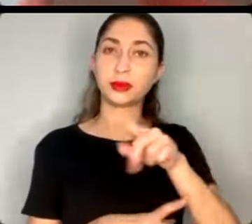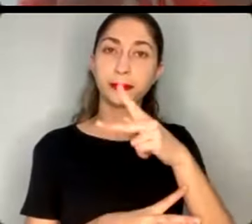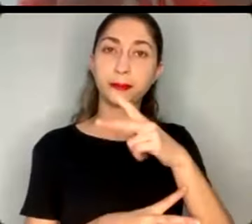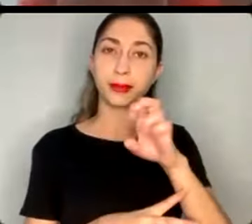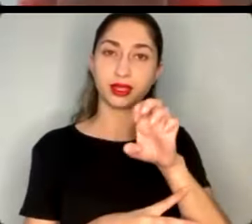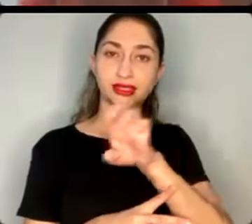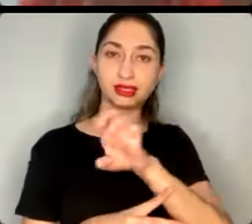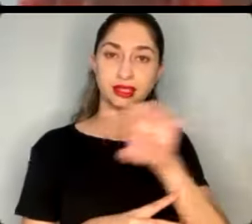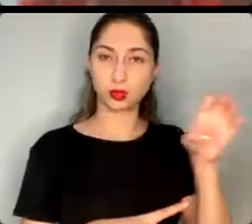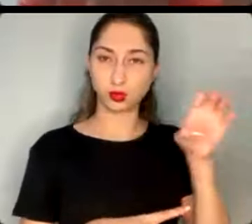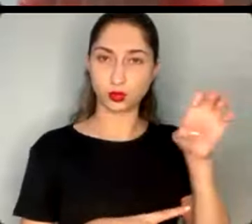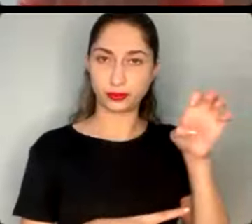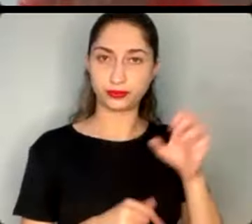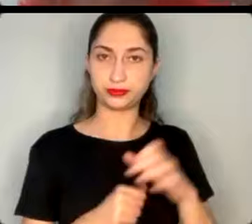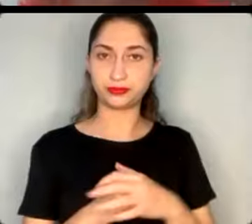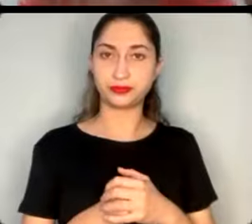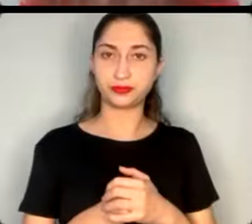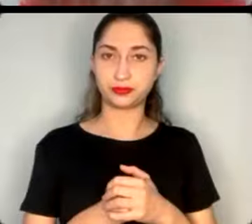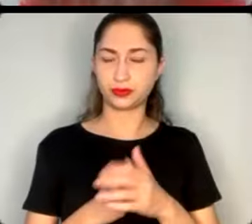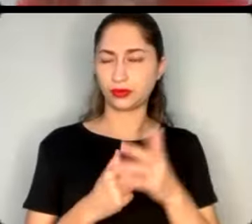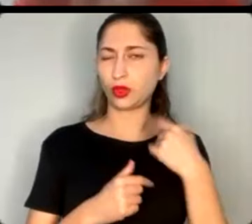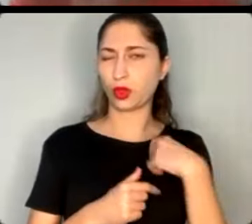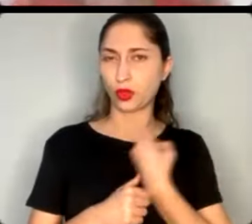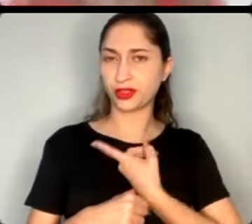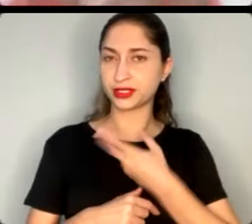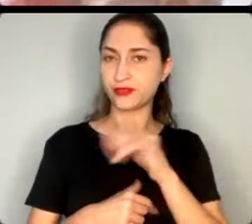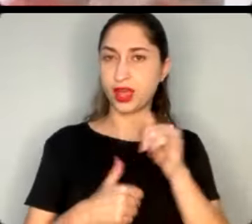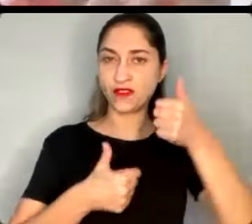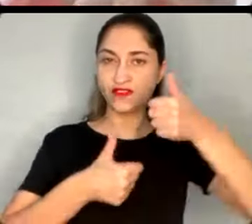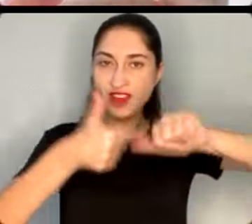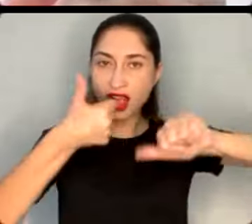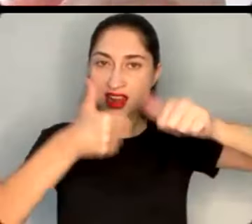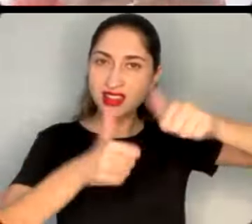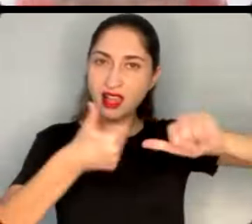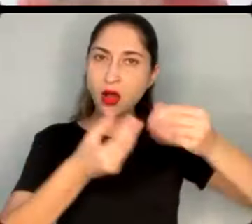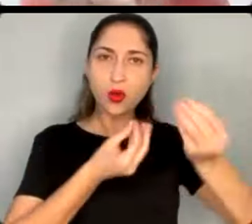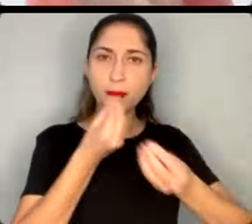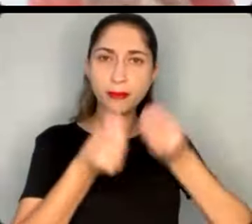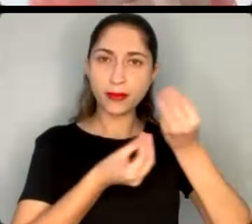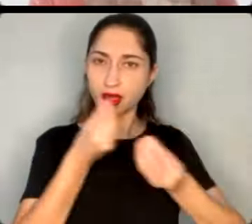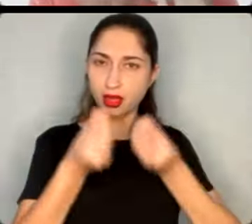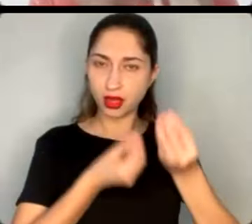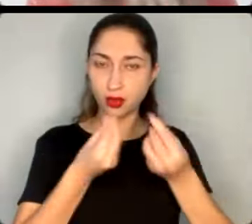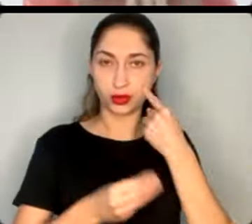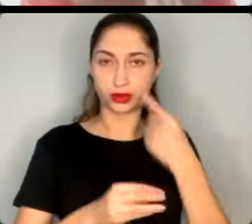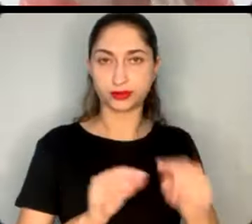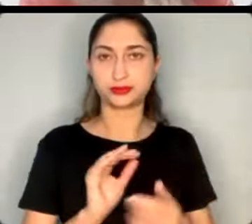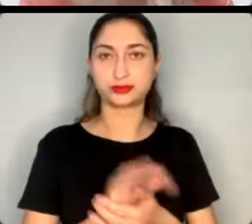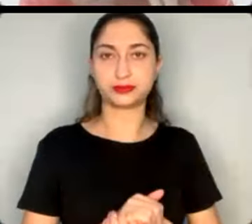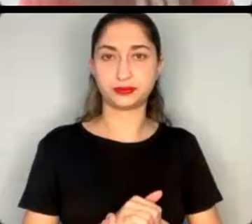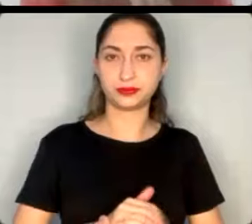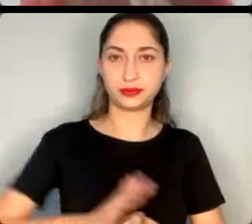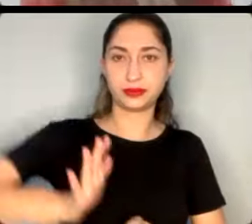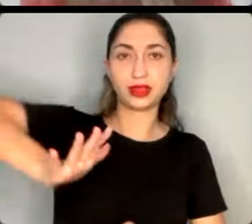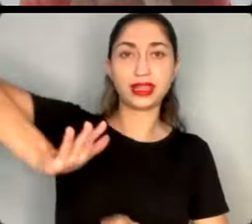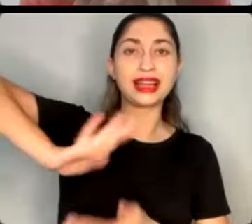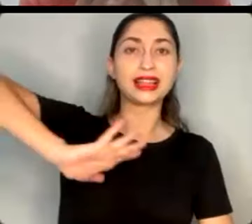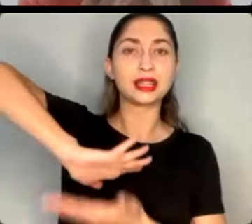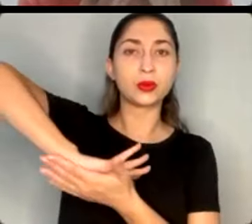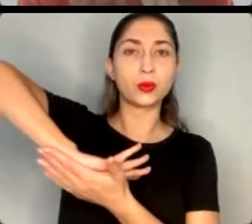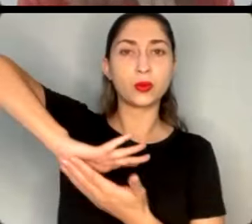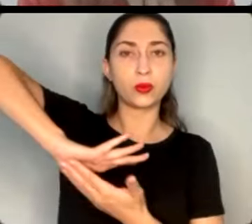Então, vamos analisar um pouquinho, né, sobre os ossos do pé. O que a gente vai observar? O calcanhar é o maior osso do